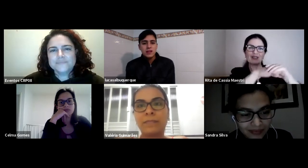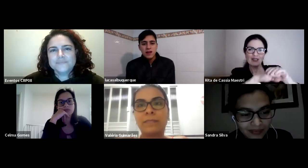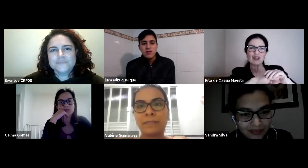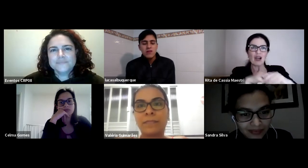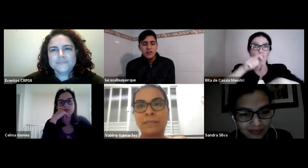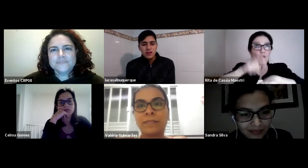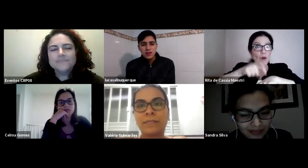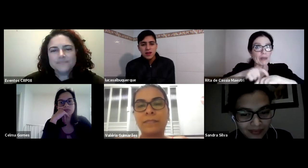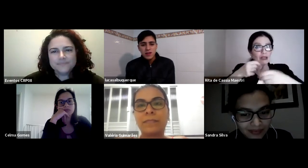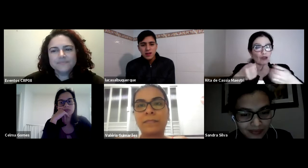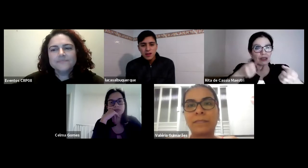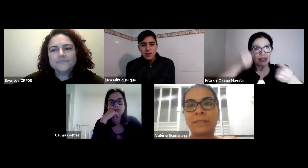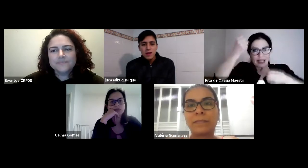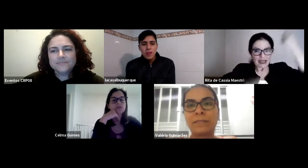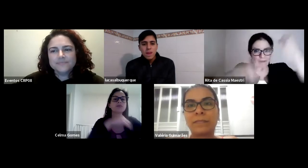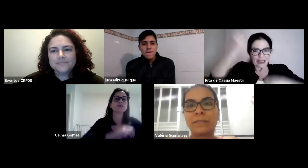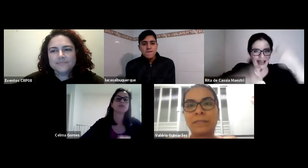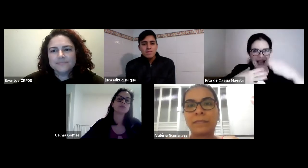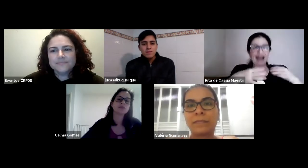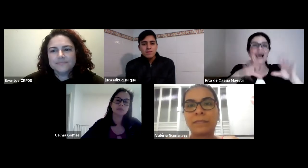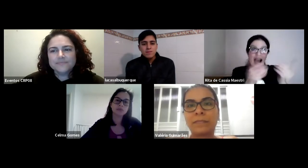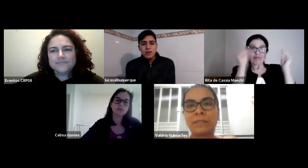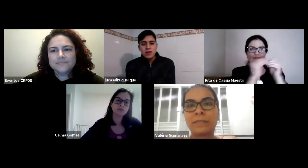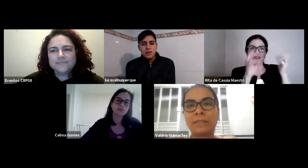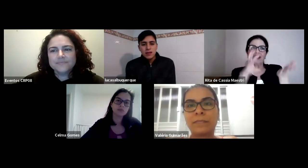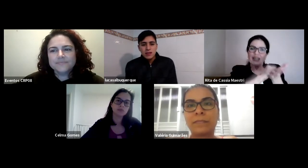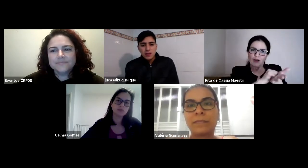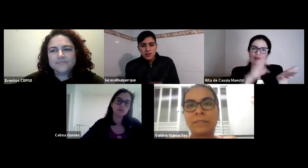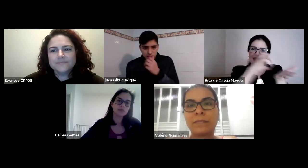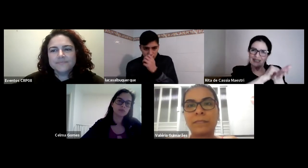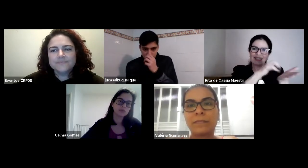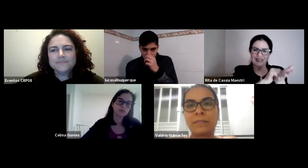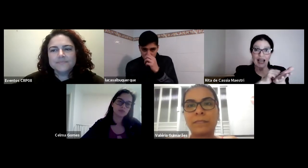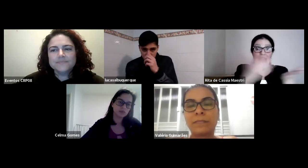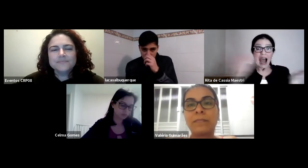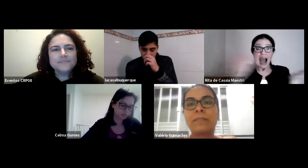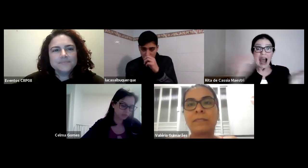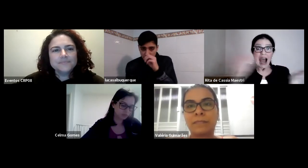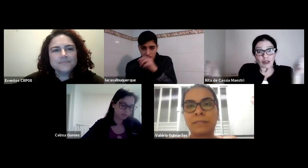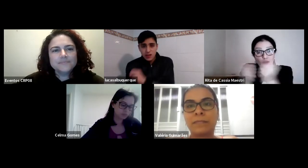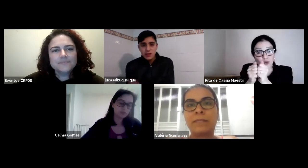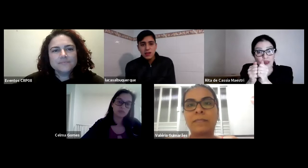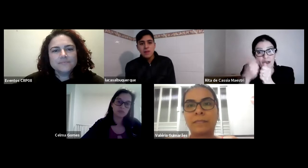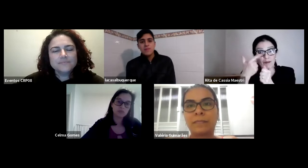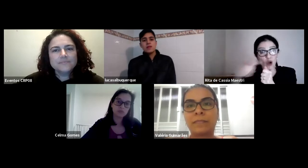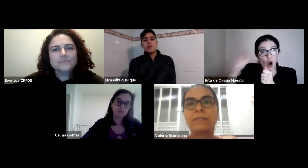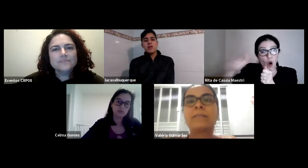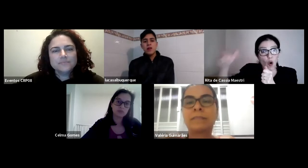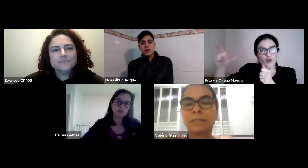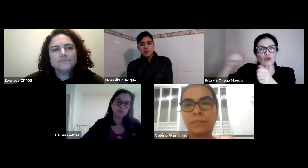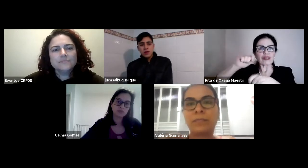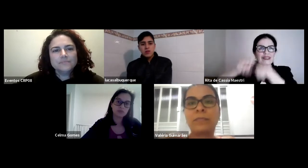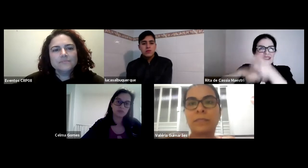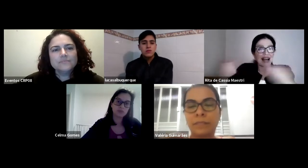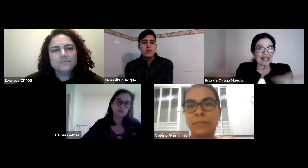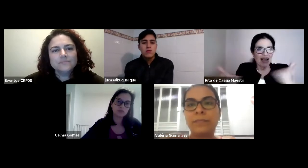esse sinal, convencionalizava ali. No momento da explicação, eu conseguia, às vezes, registrar. Então,